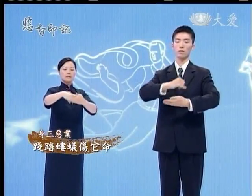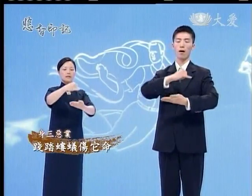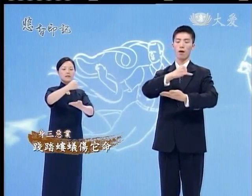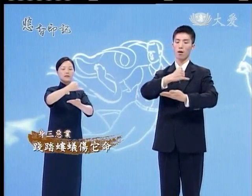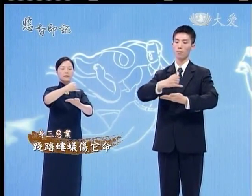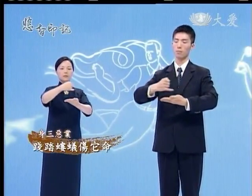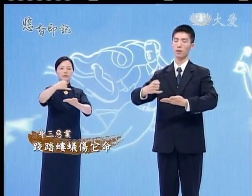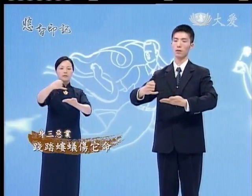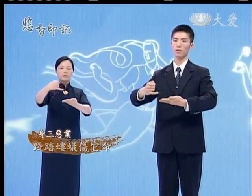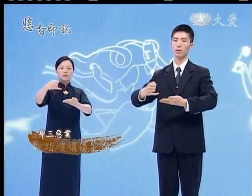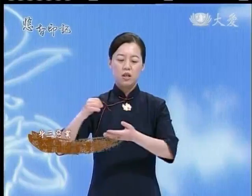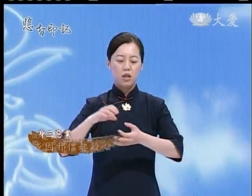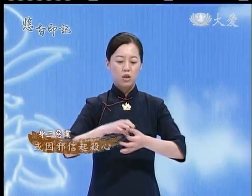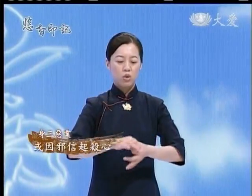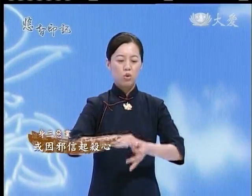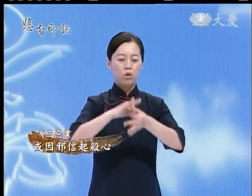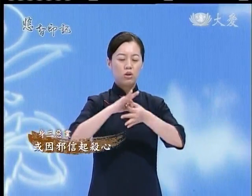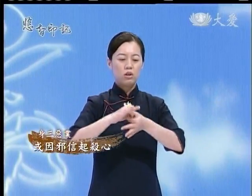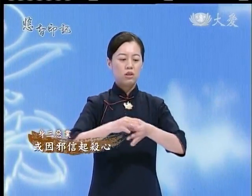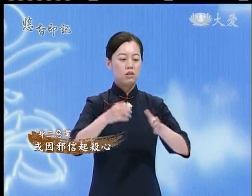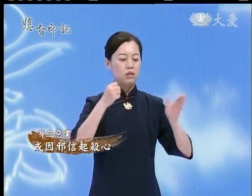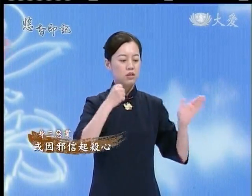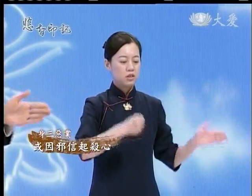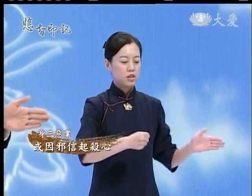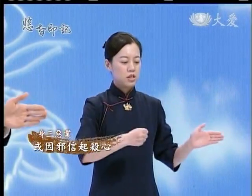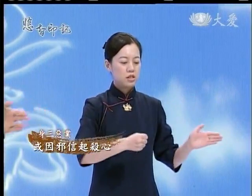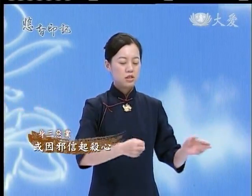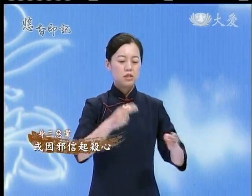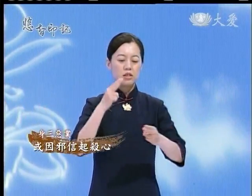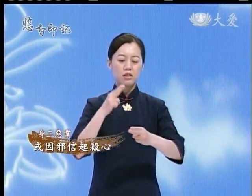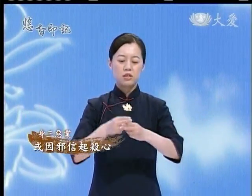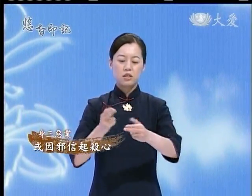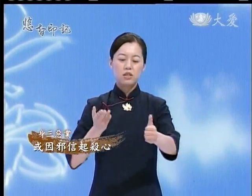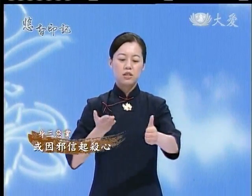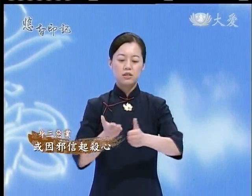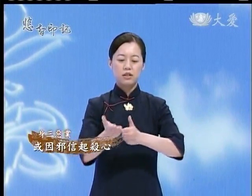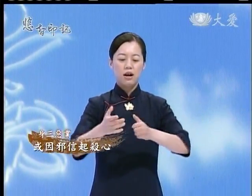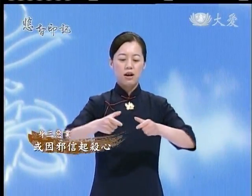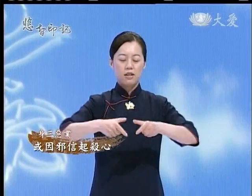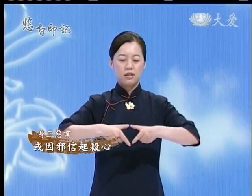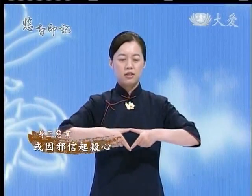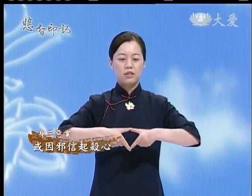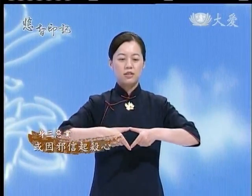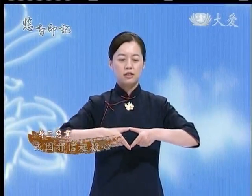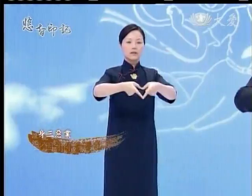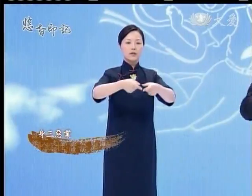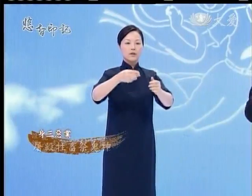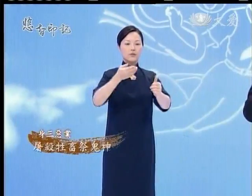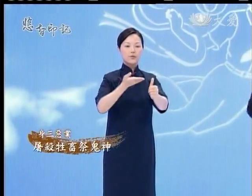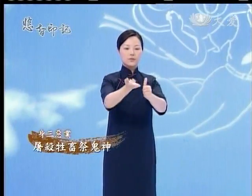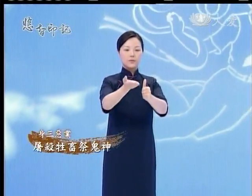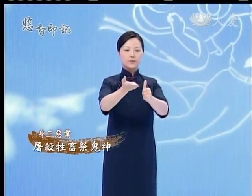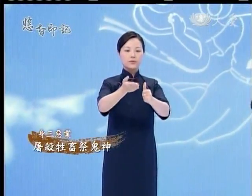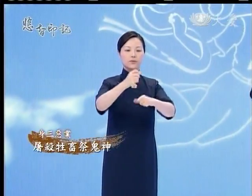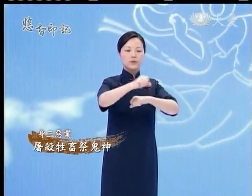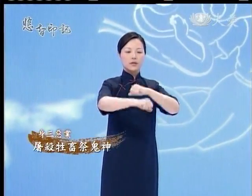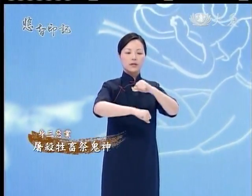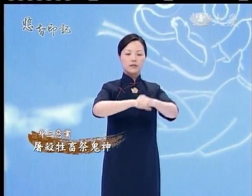他命，火因邪心起杀心，屠杀